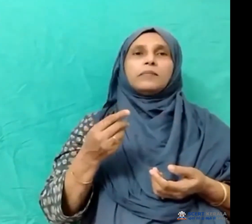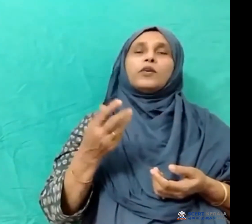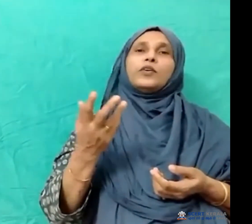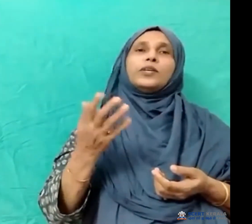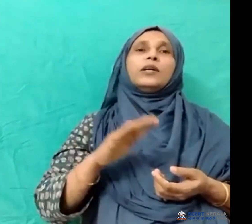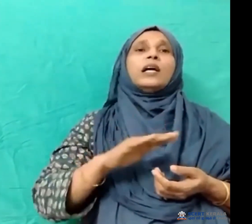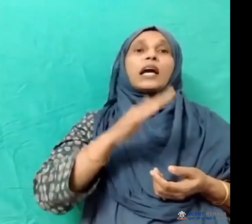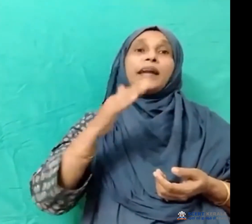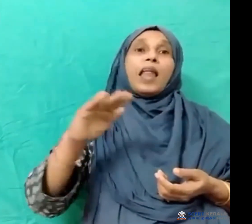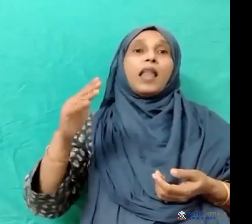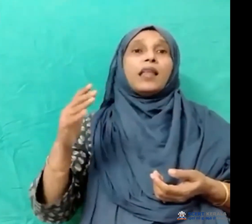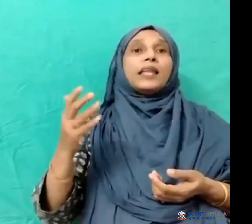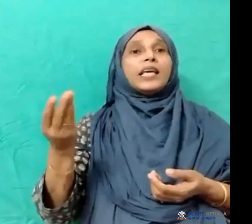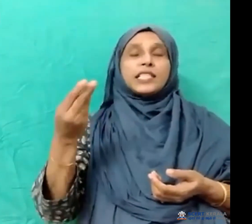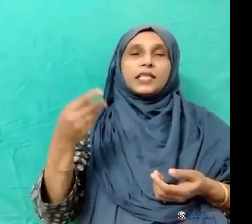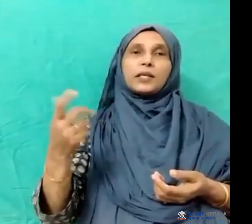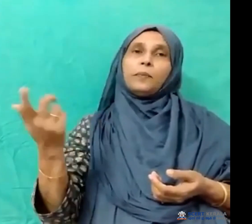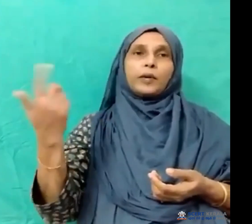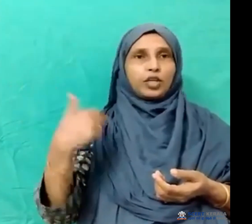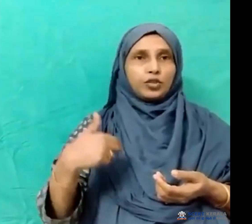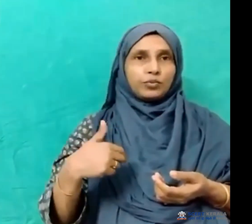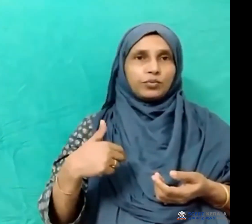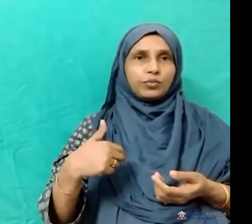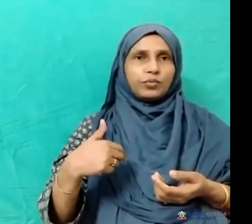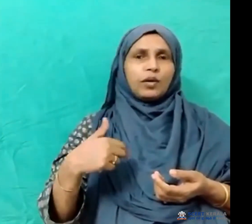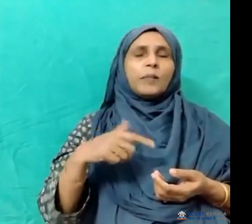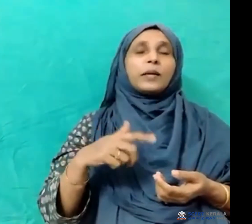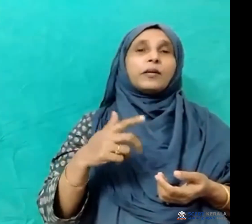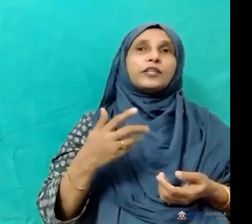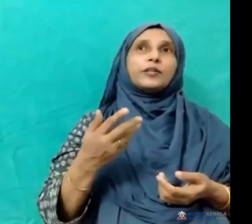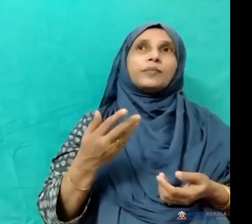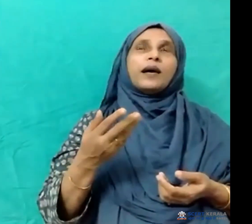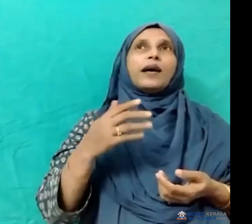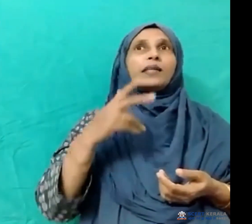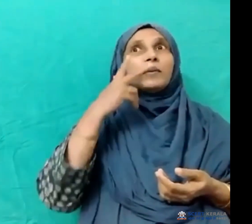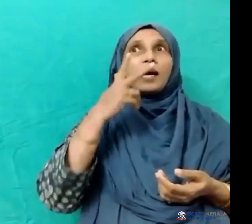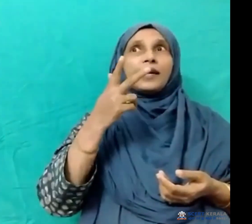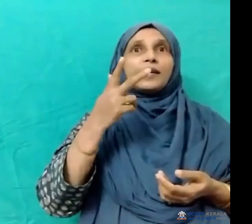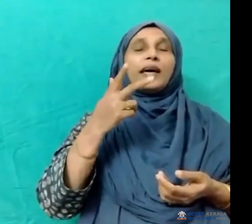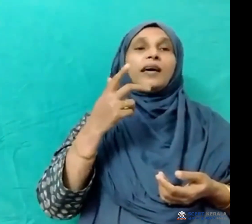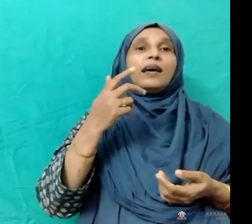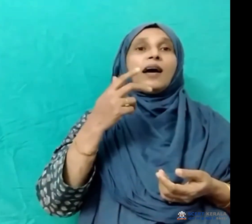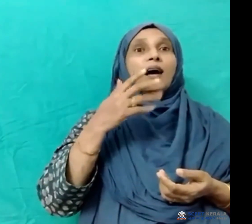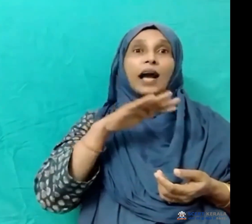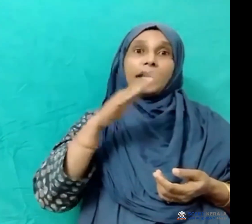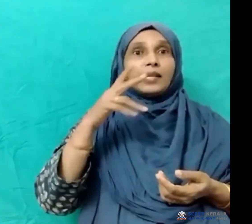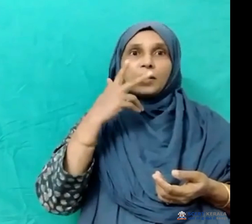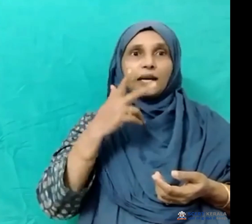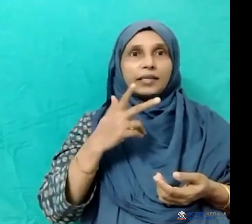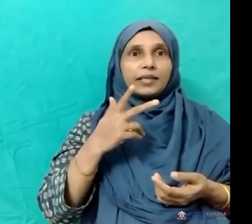ഇപ്പോ ഒരു കടലിന്റെ ചിത്രം പറഞ്ഞു, അപ്പൊ നമ്മൾ എന്ത് ചെയ്യും? നമ്മൾ കണ്ട ആ കട നമ്മൾ കണ്ടിട്ടുണ്ട്.